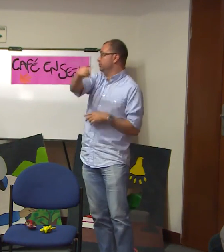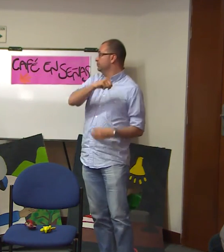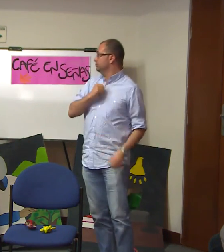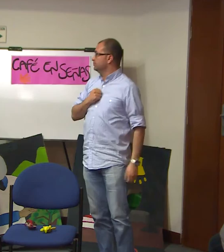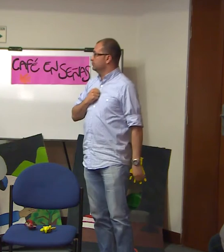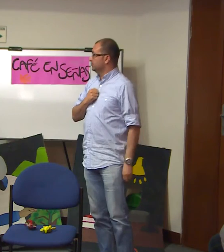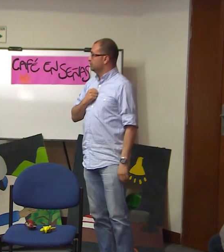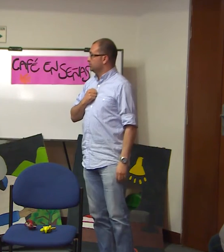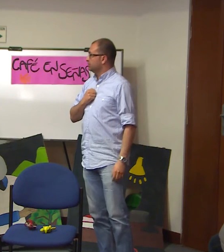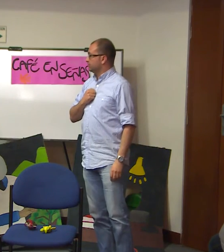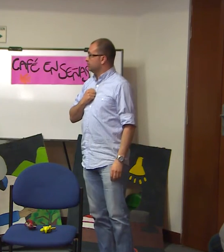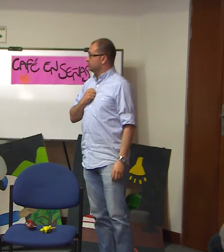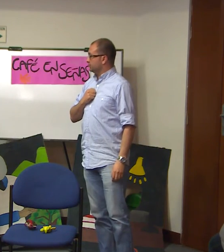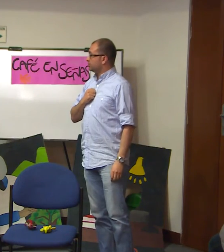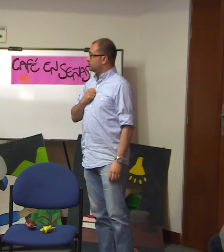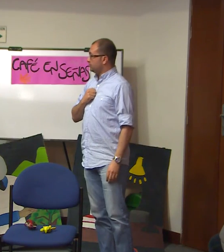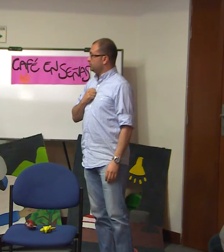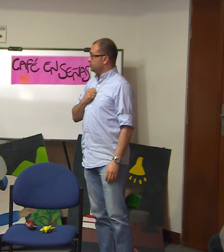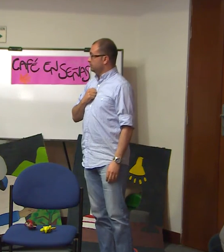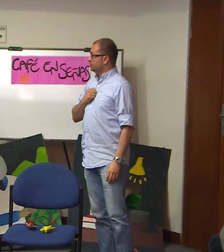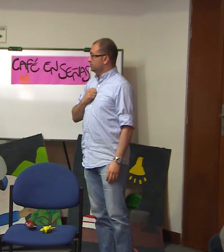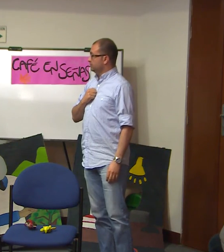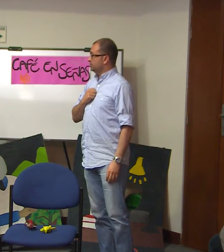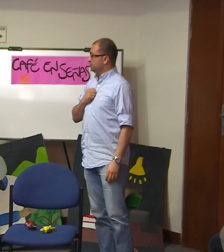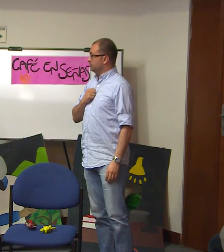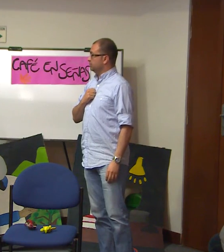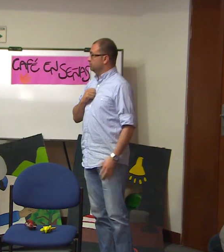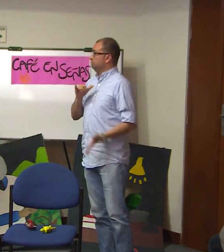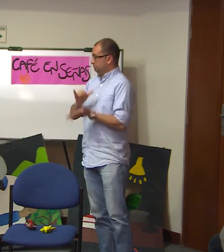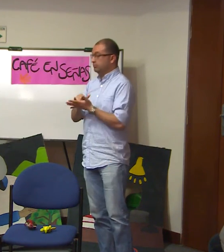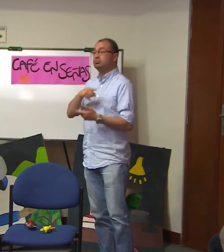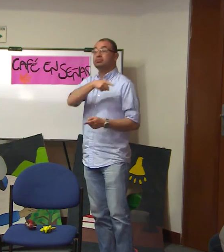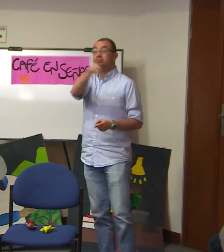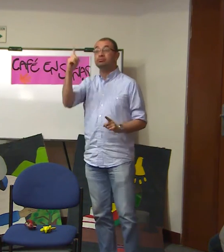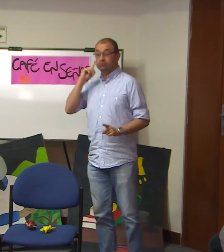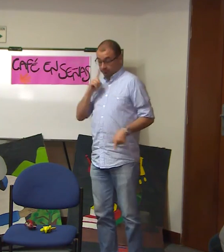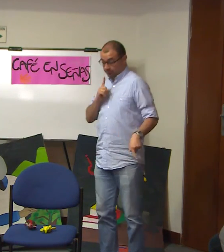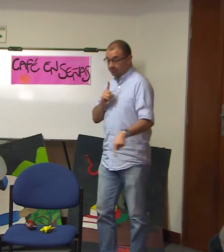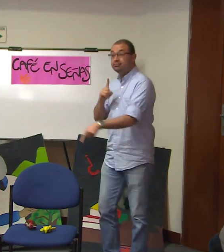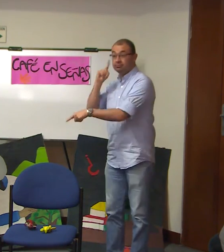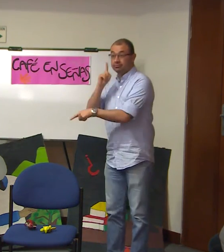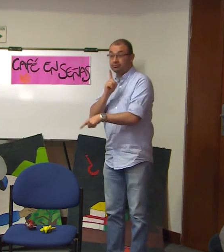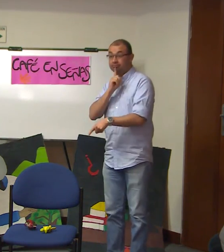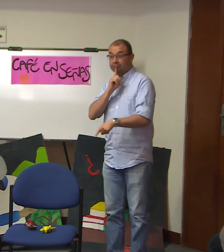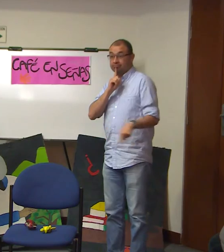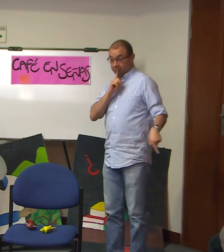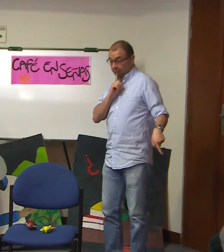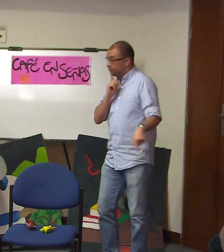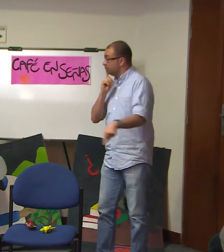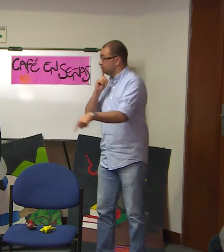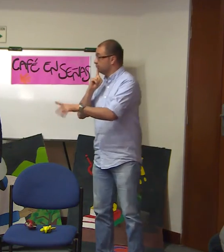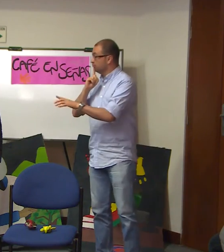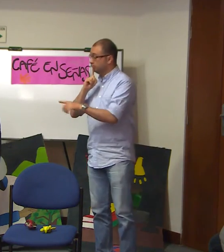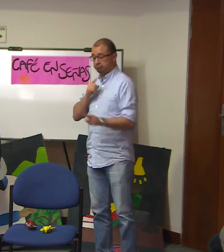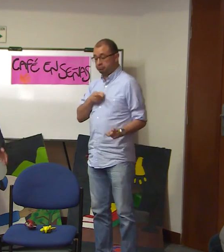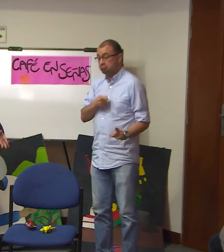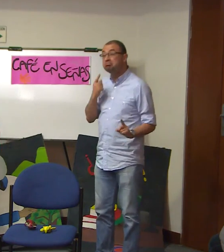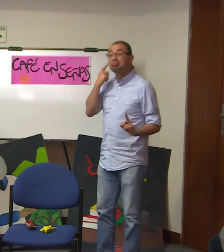reflexión que también nos están dando a partir de ese video. Entonces, para nosotros como sordos, esto